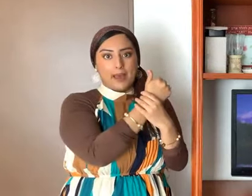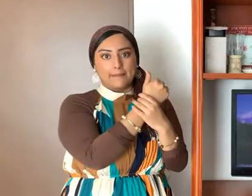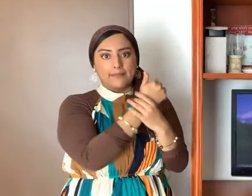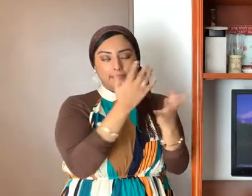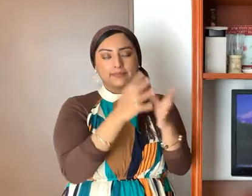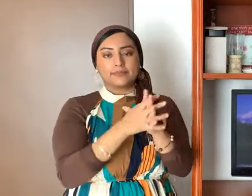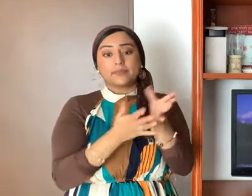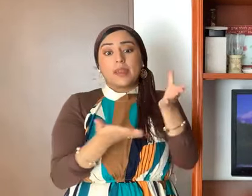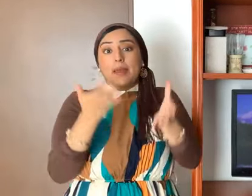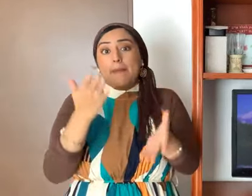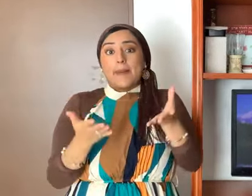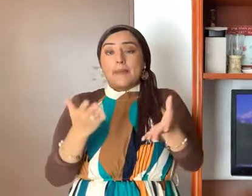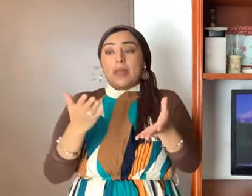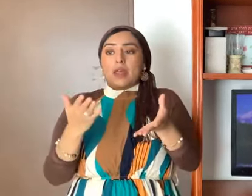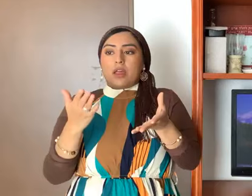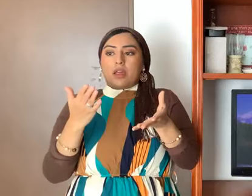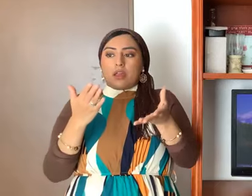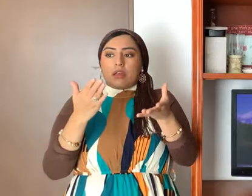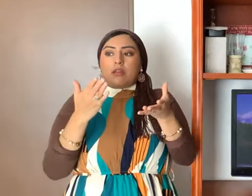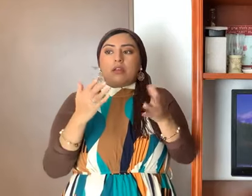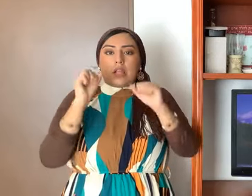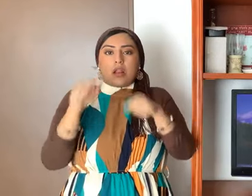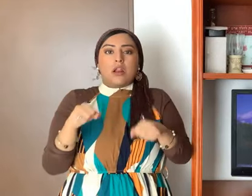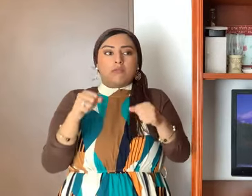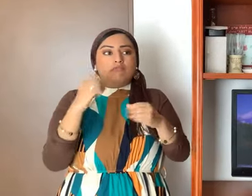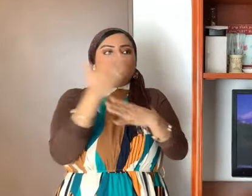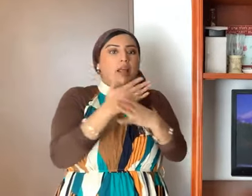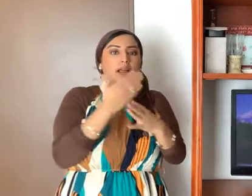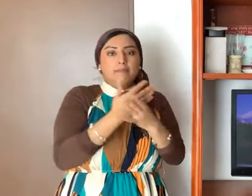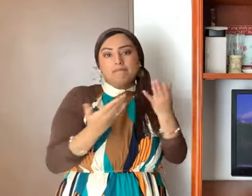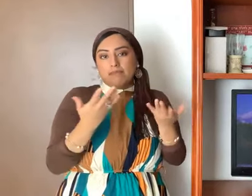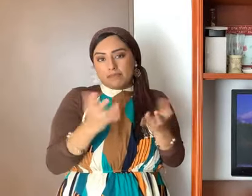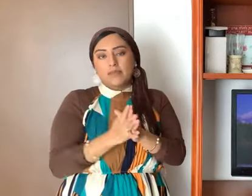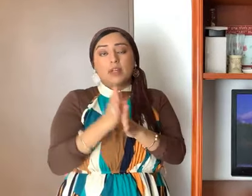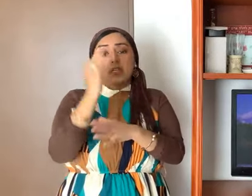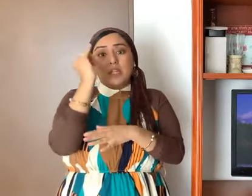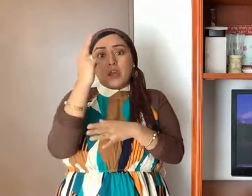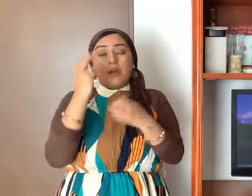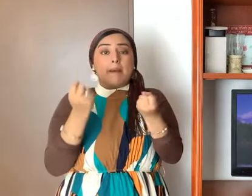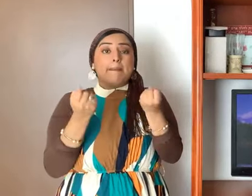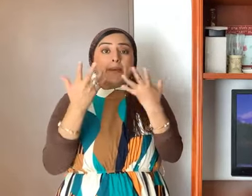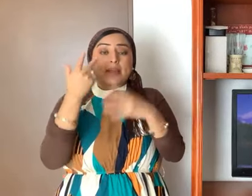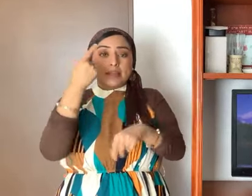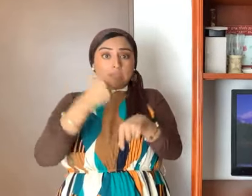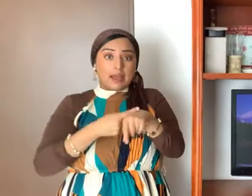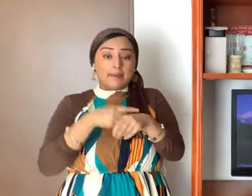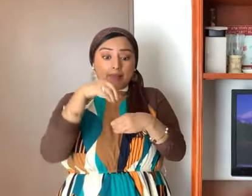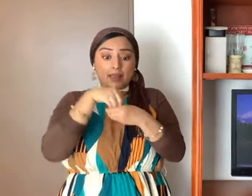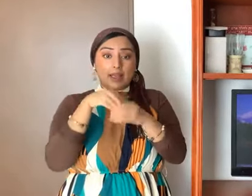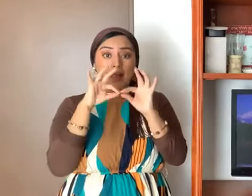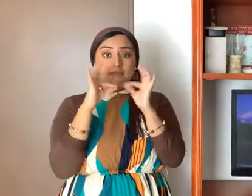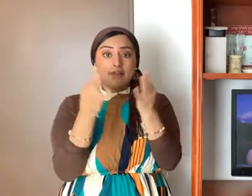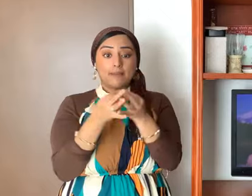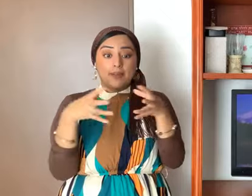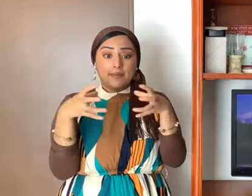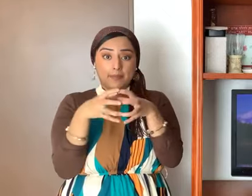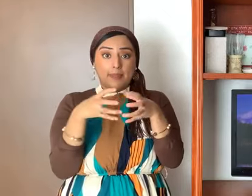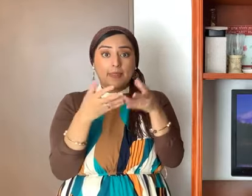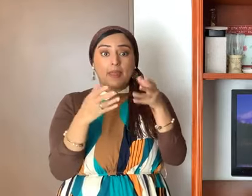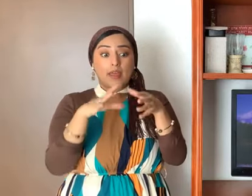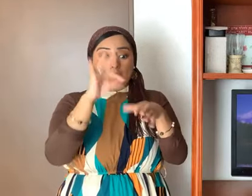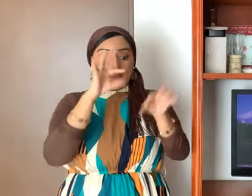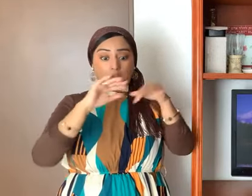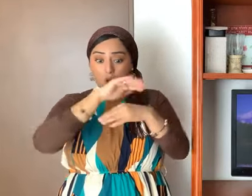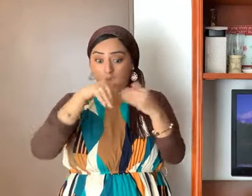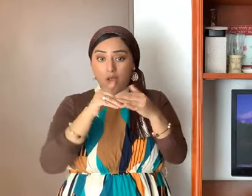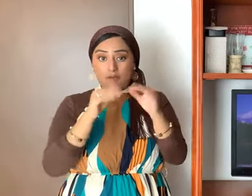y podrían serle una piedra de tropiezo. Entonces, por eso el Eterno muchas veces en una familia puede llamar a toda